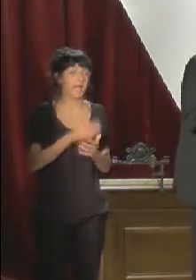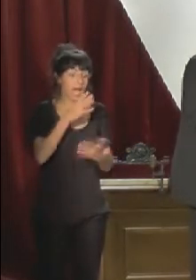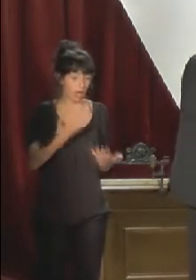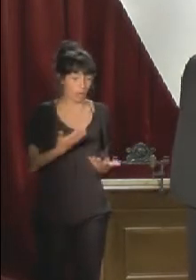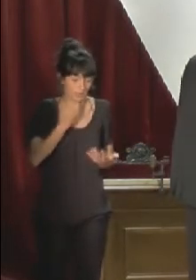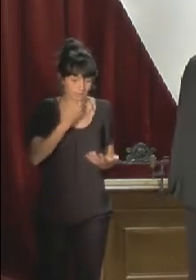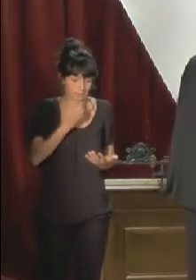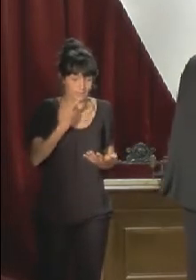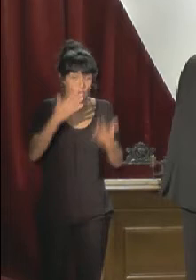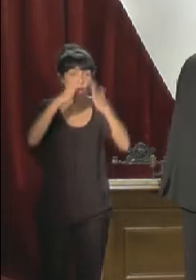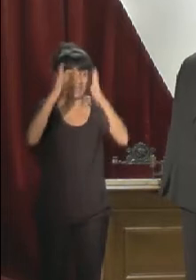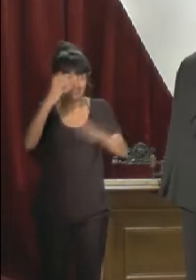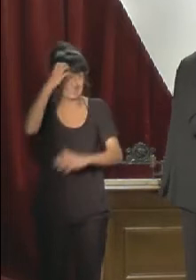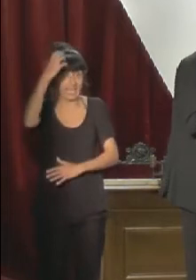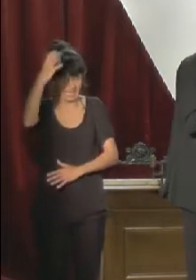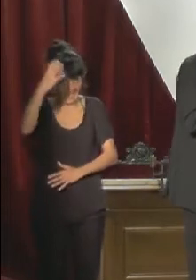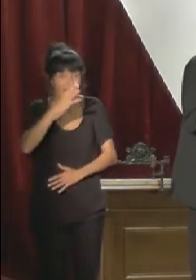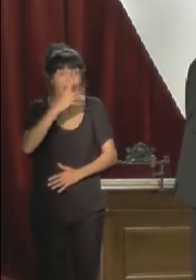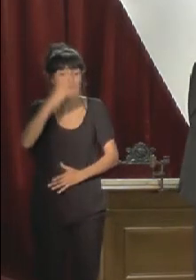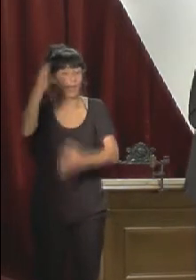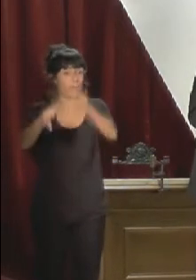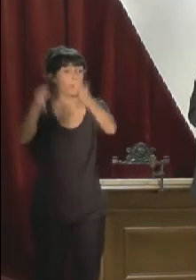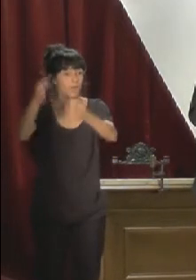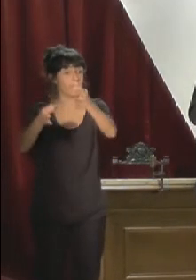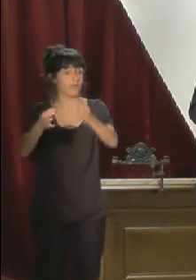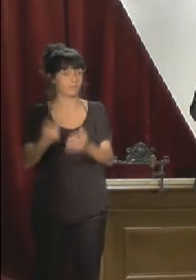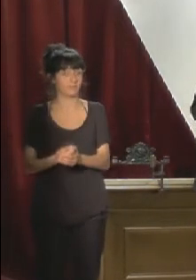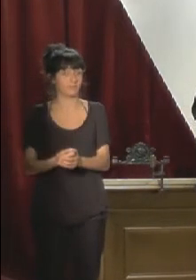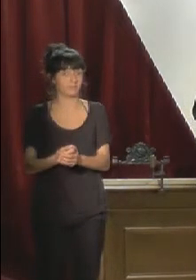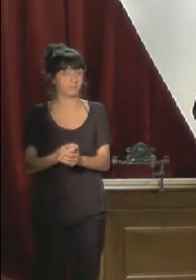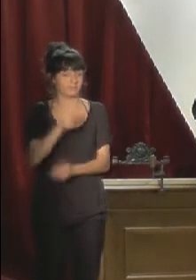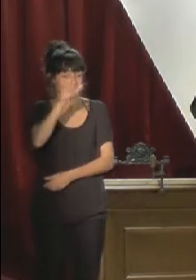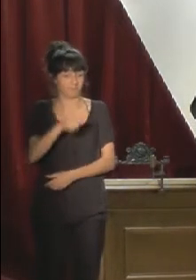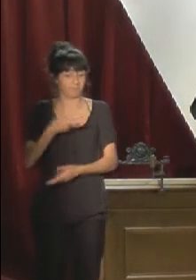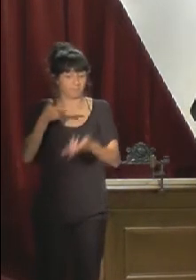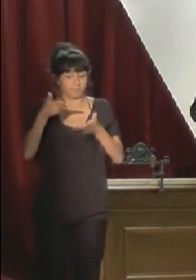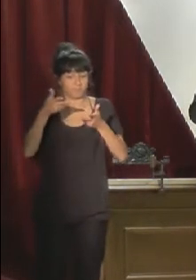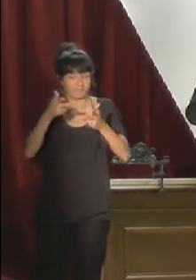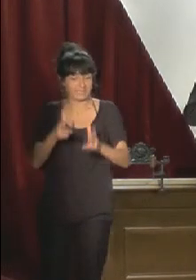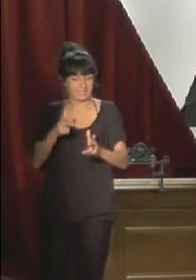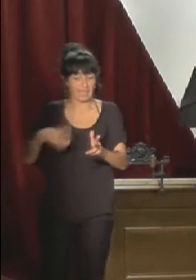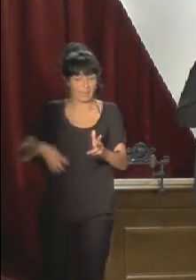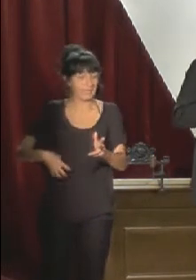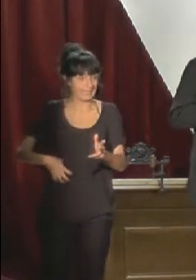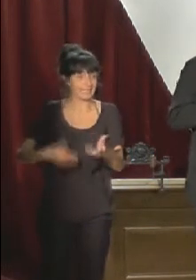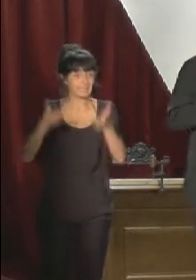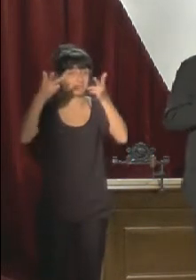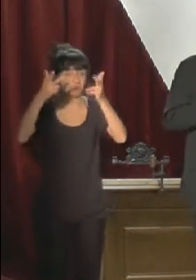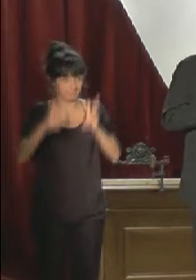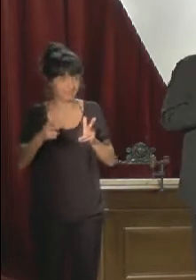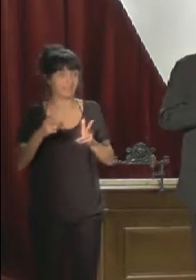e hai pouco ainda se sentou no banquiño a Infanta, non sei como se chama.